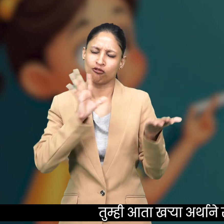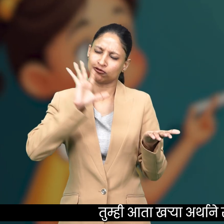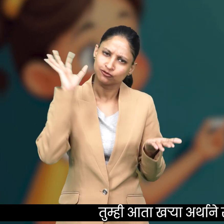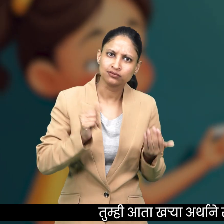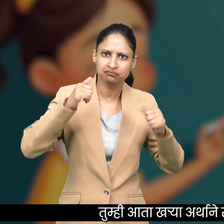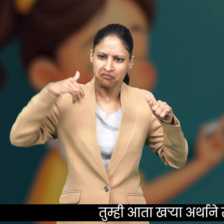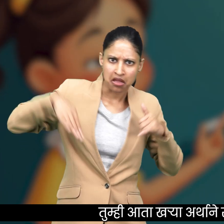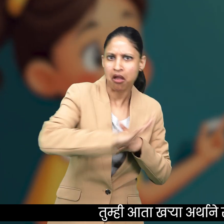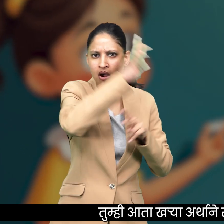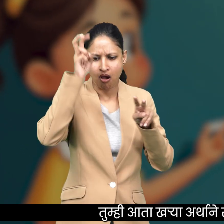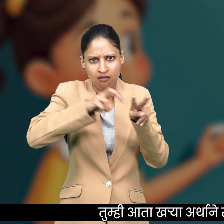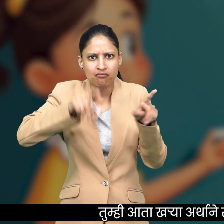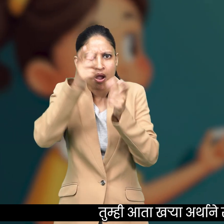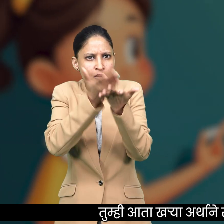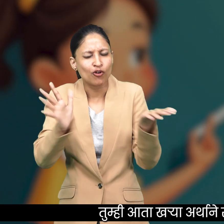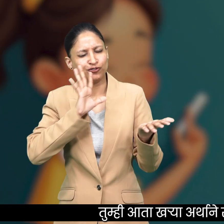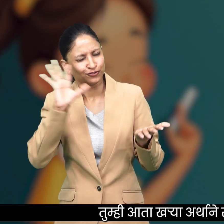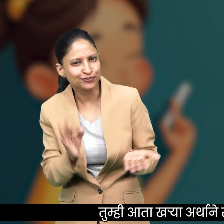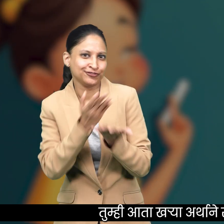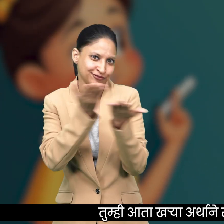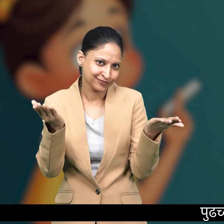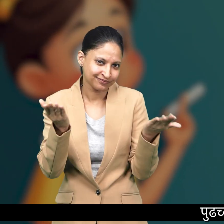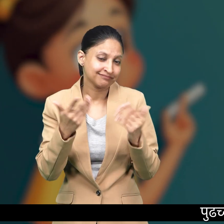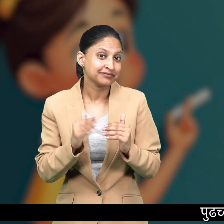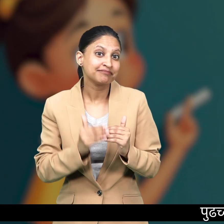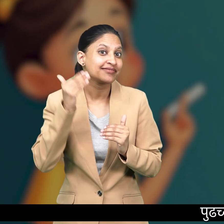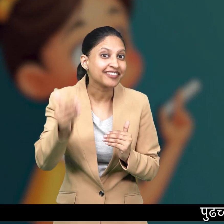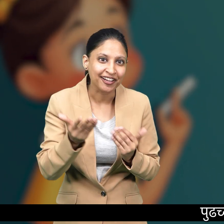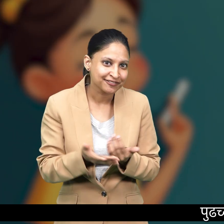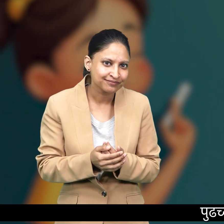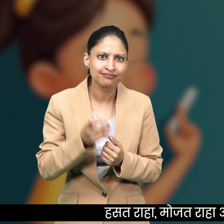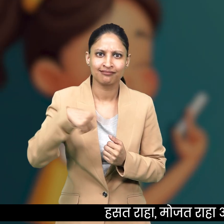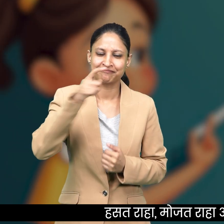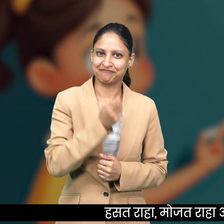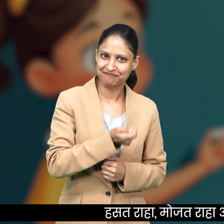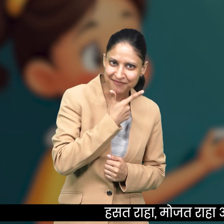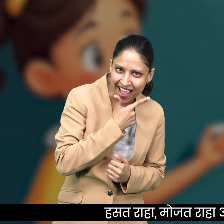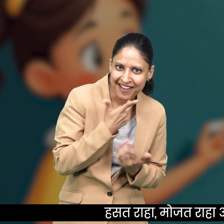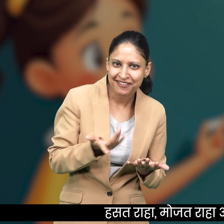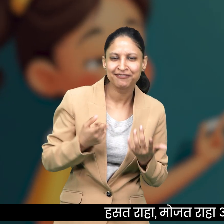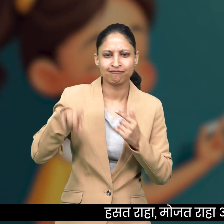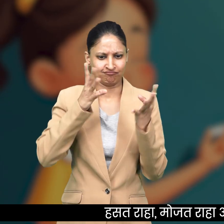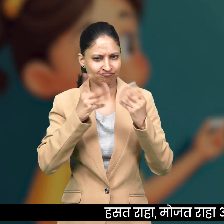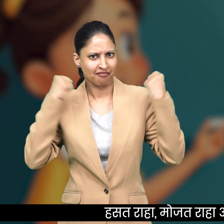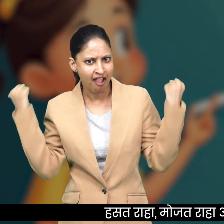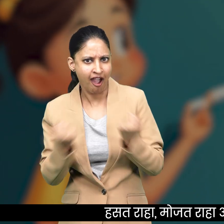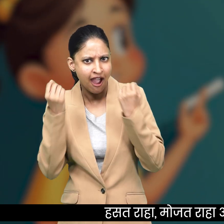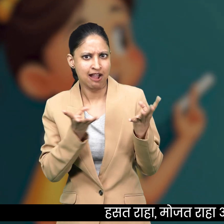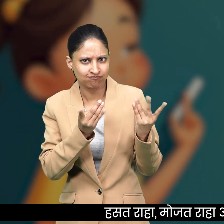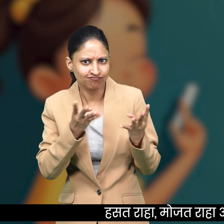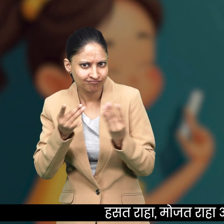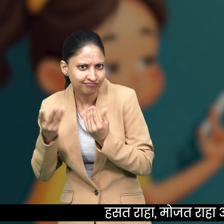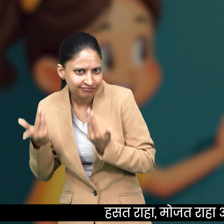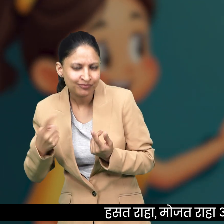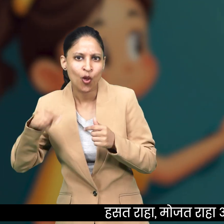तुम्ही आता खऱ्या अर्थाने रोलर कोस्टर नंबर रायडर आहात. पुढच्या वेळापर्यंत हसत रहा, मोजत रहा आणि आकड्यांवर स्वार